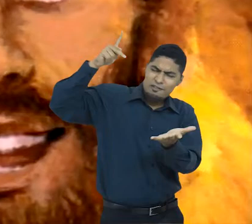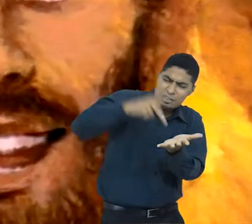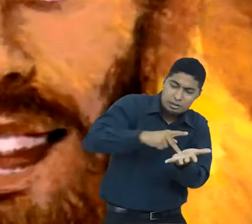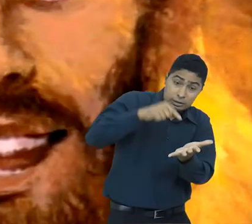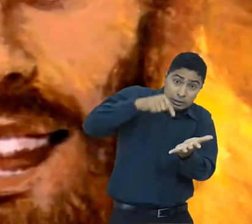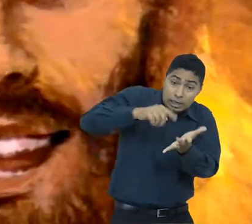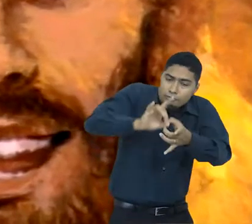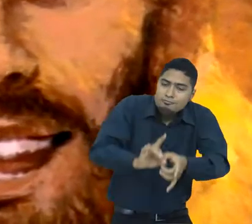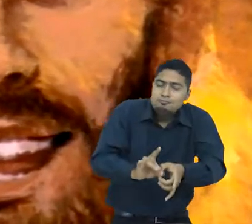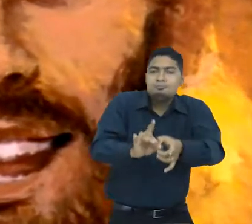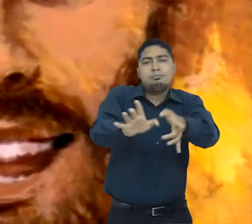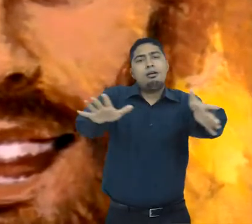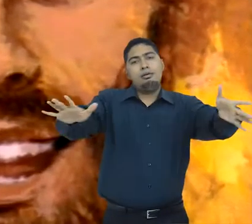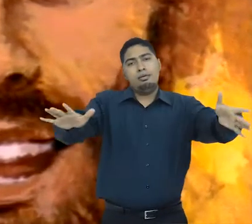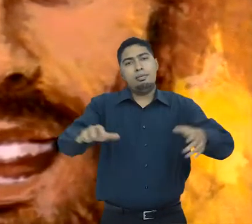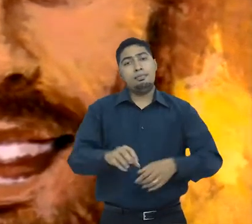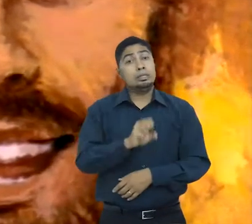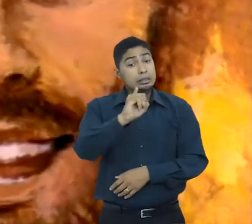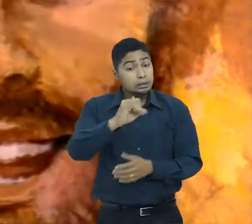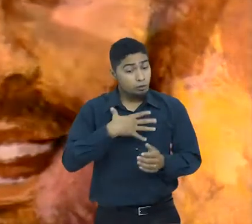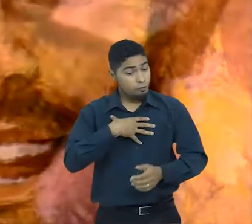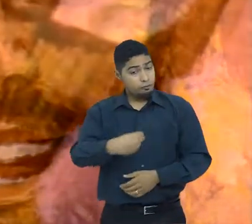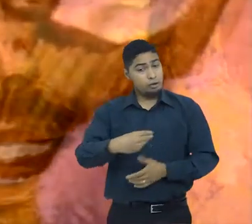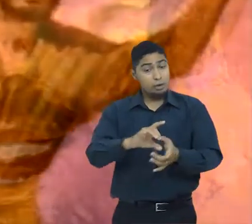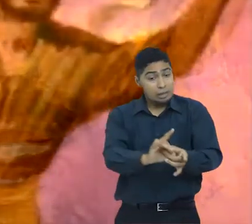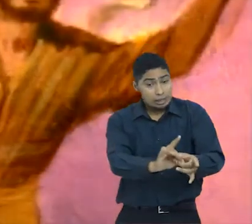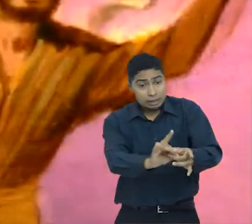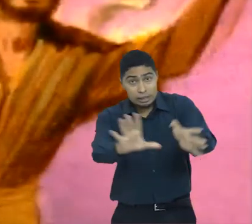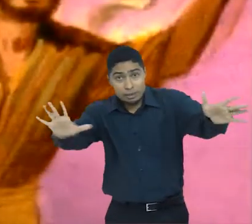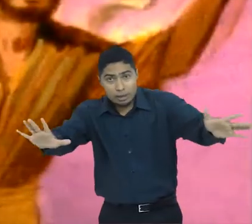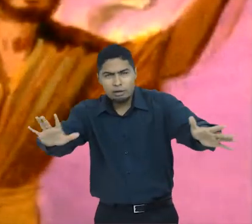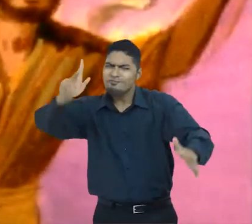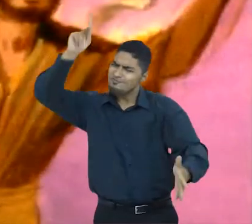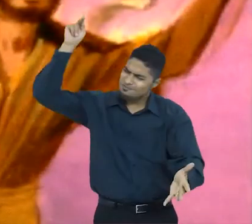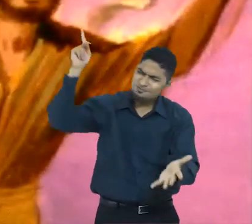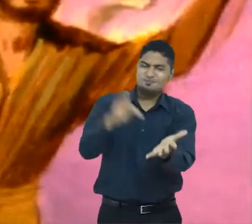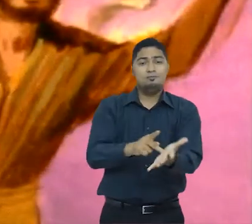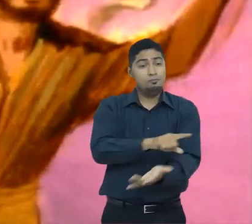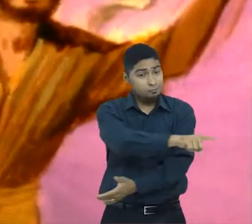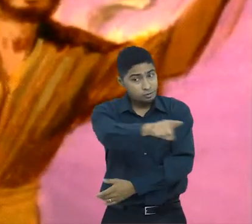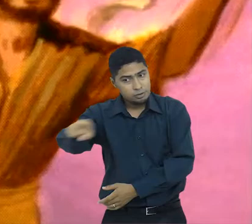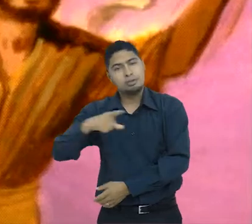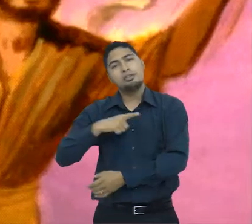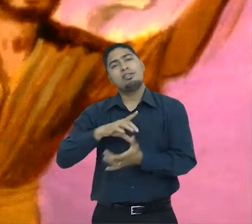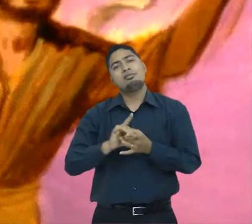e a verdade os libertará. Se o Filho os libertar, vocês serão realmente livres.